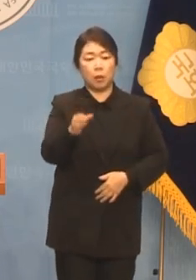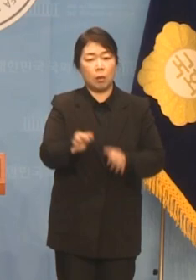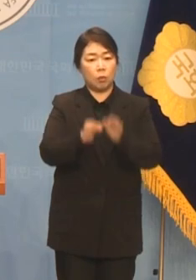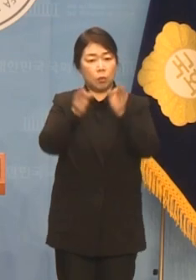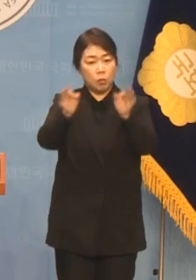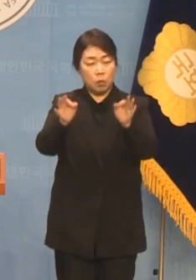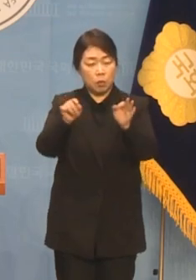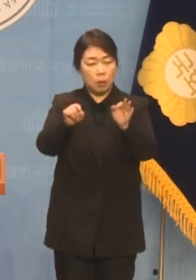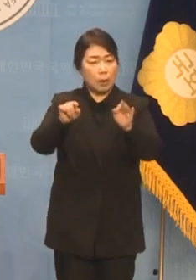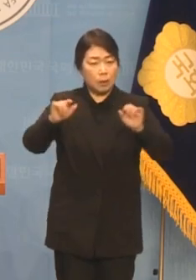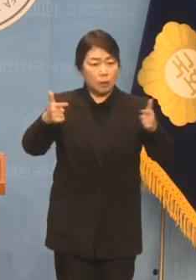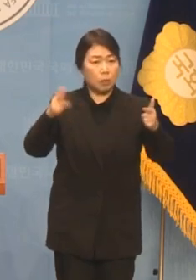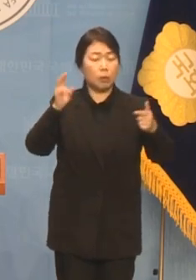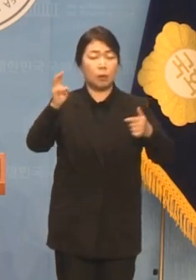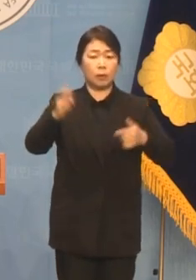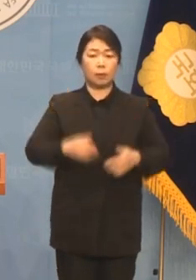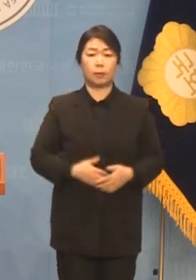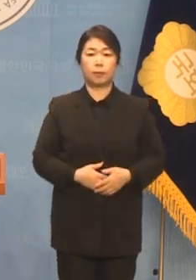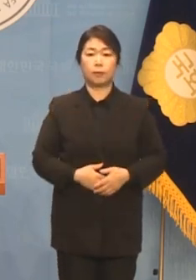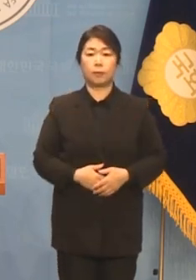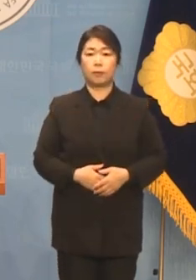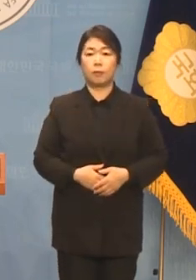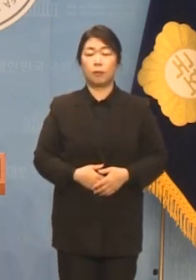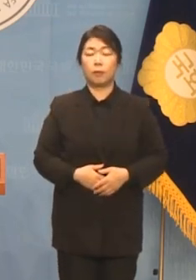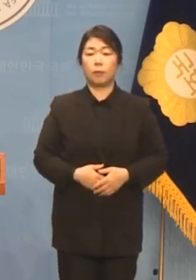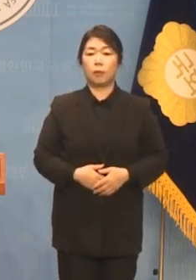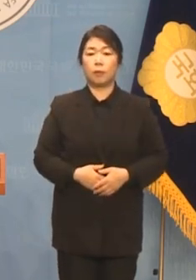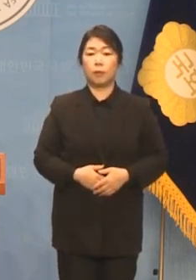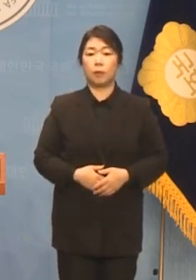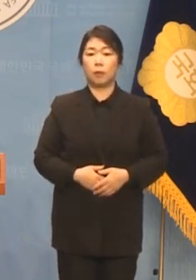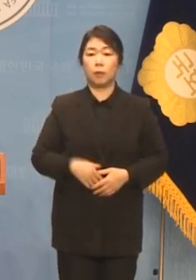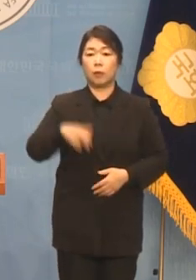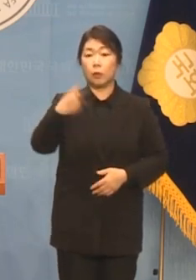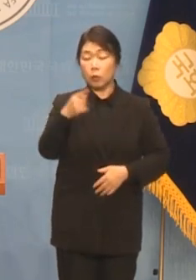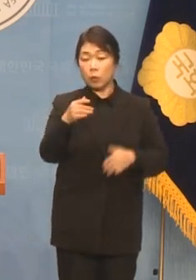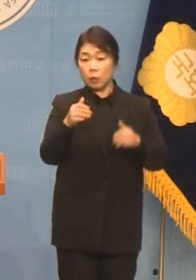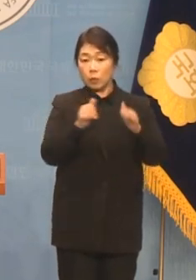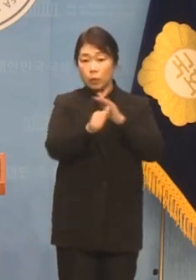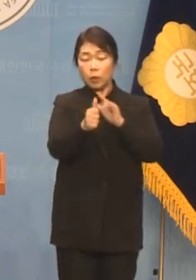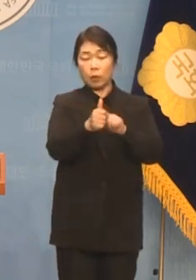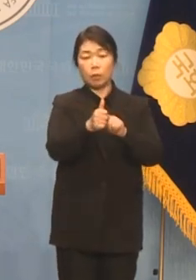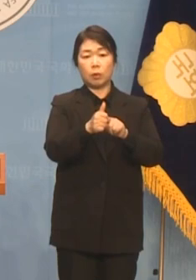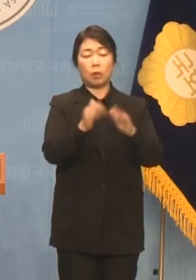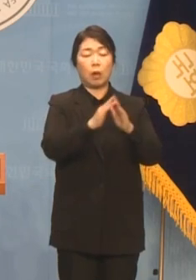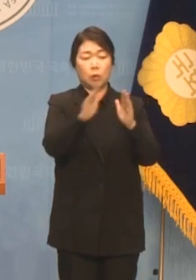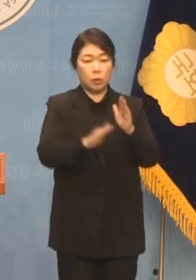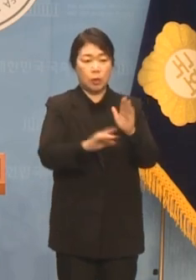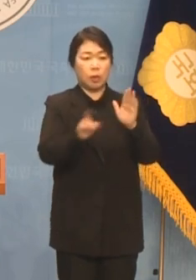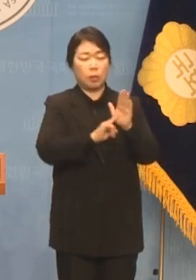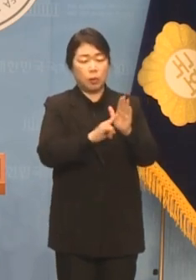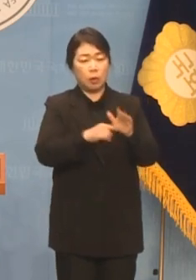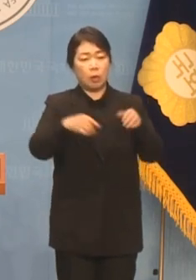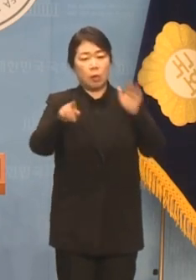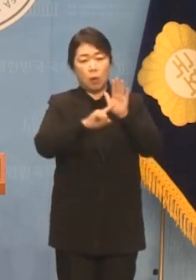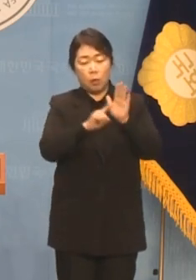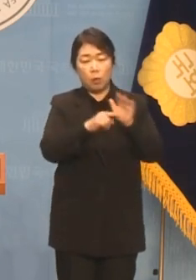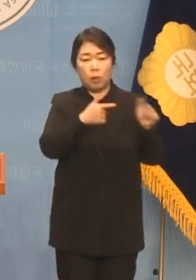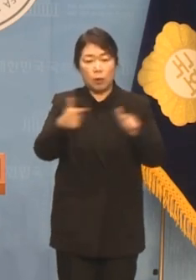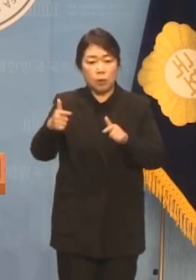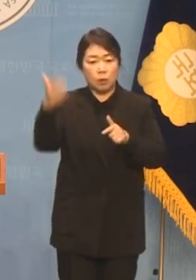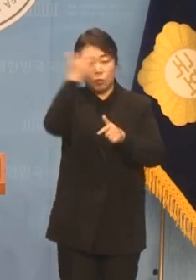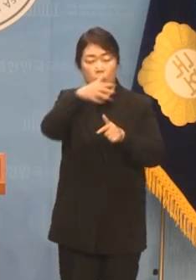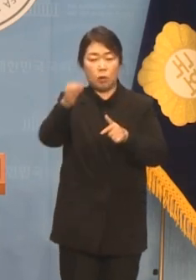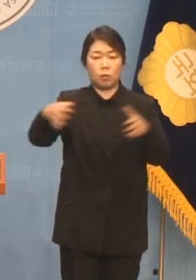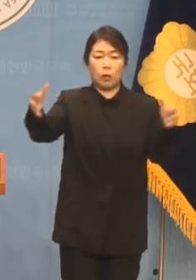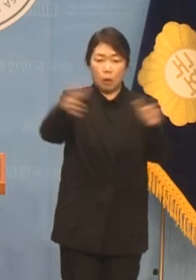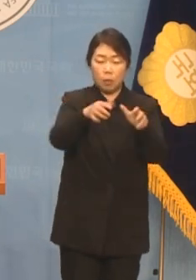않았을 것입니다 조대표님 가족이 각종 이벤트와 강고 영치금 후원 등으로 거은